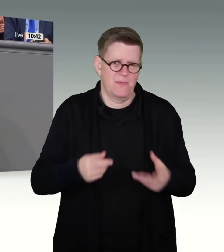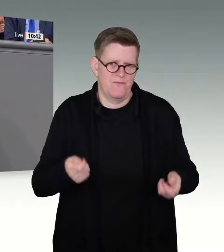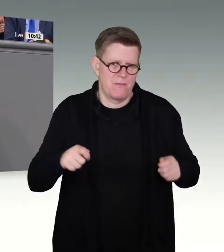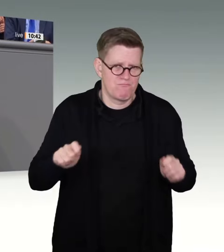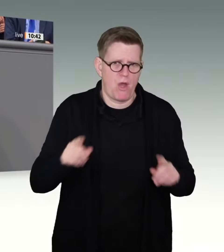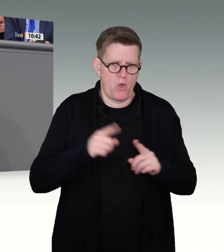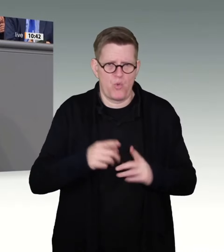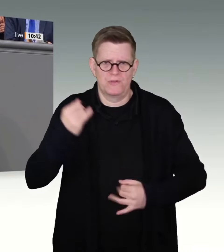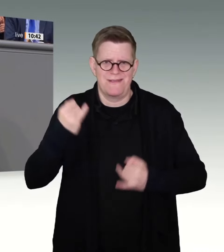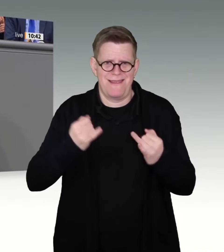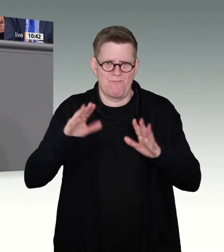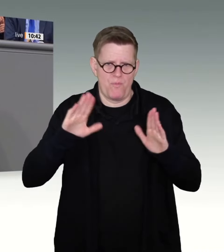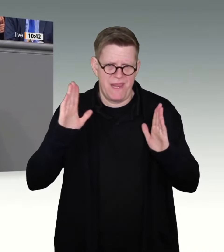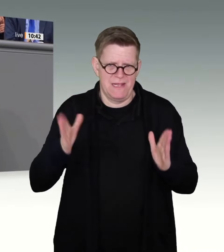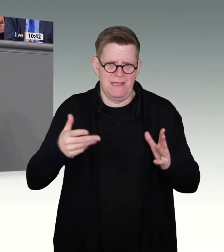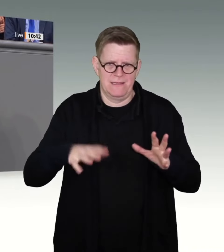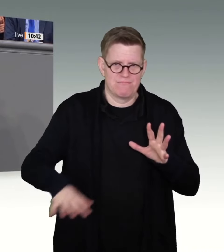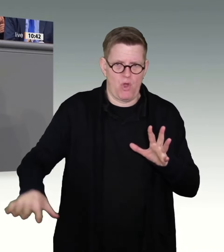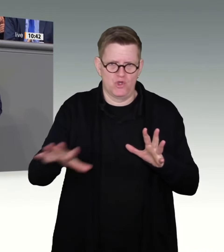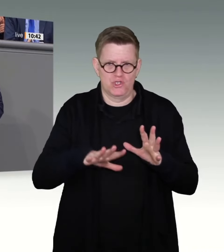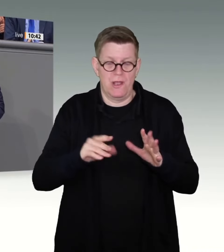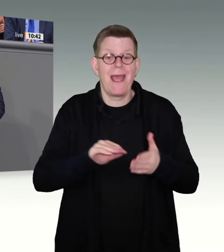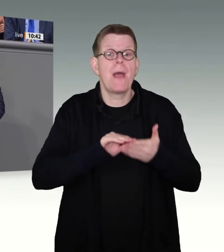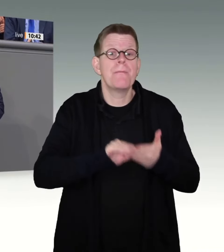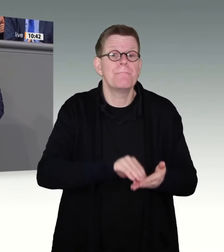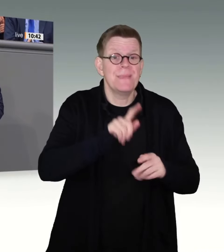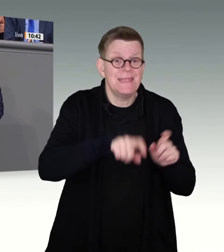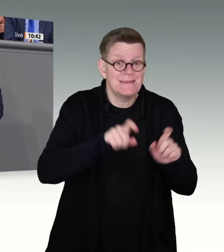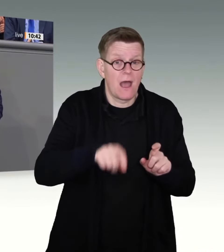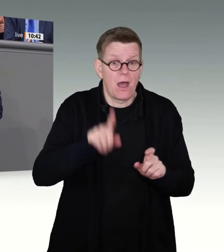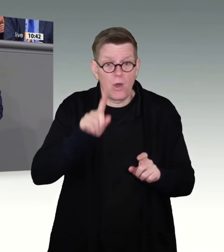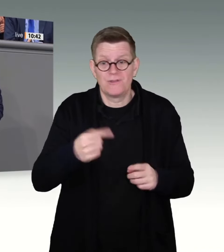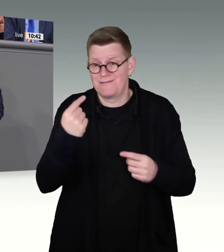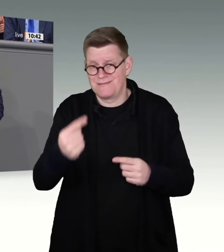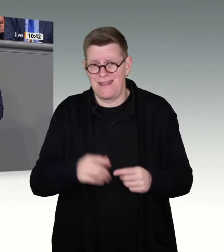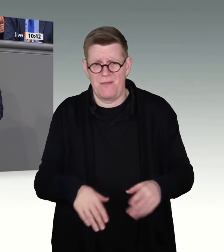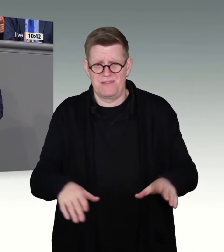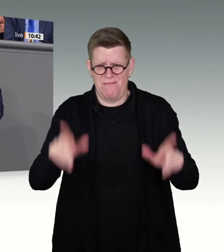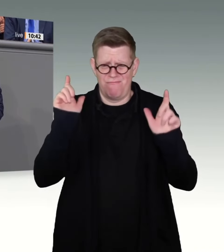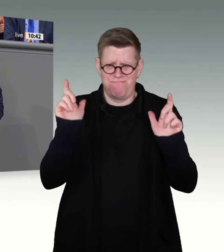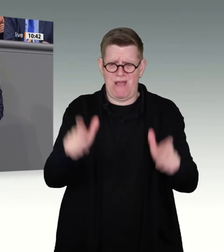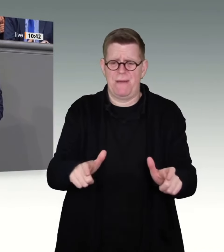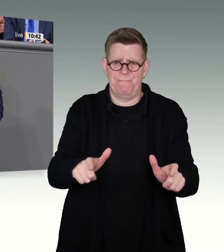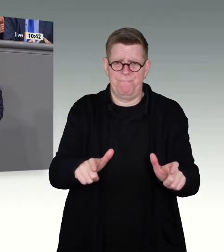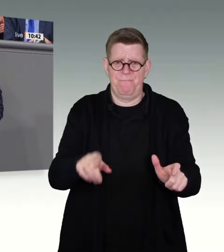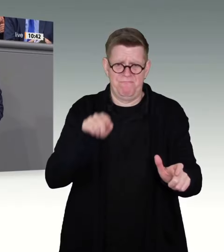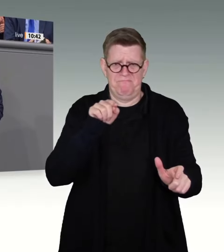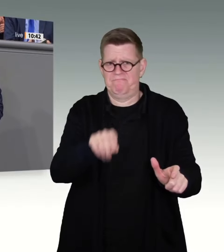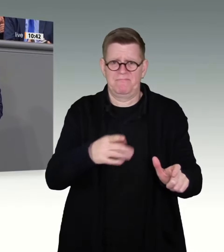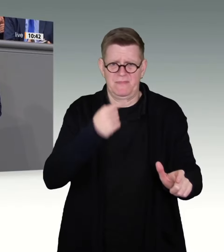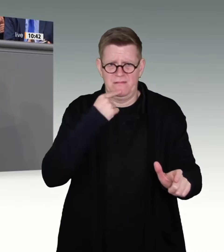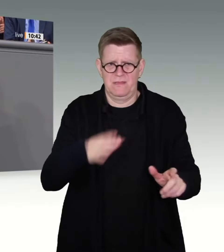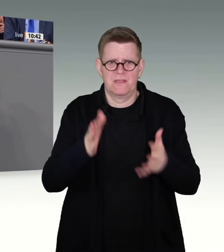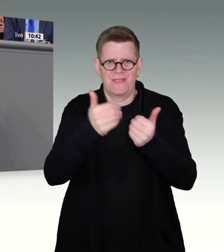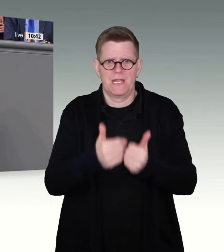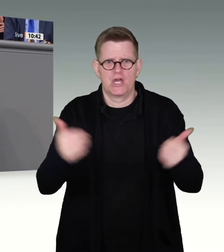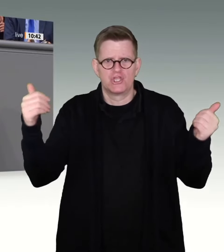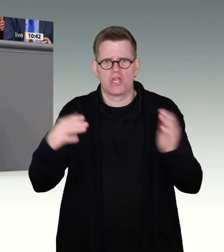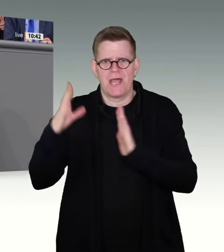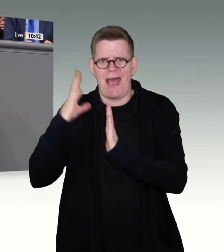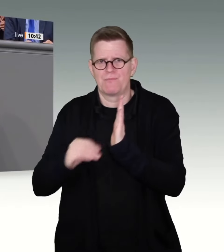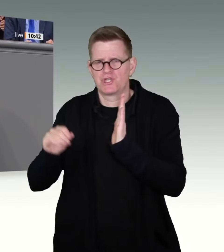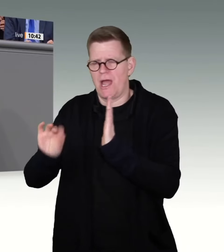und Immobilienbranche und insbesondere auch die Mieterinnen und Mieter in Haftung genommen haben, indem sie die Sonderabschreibung für den